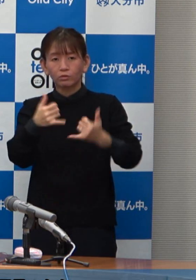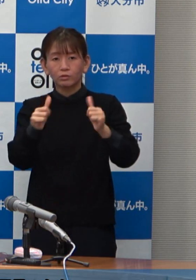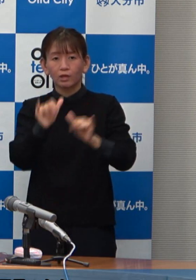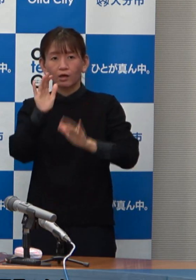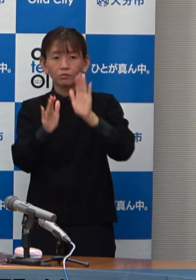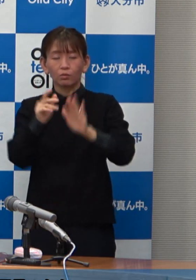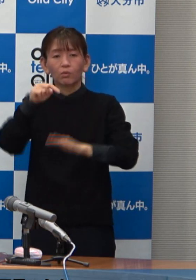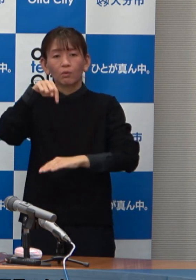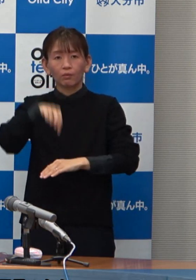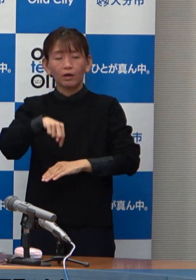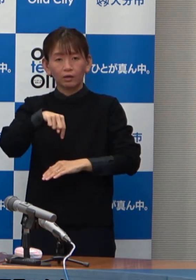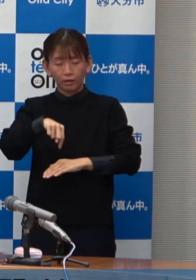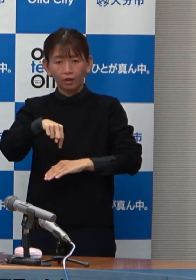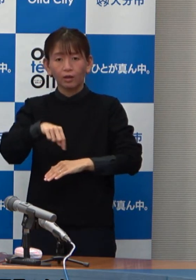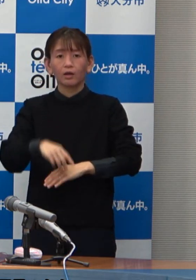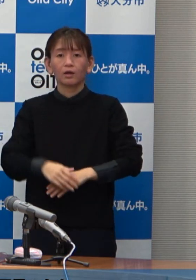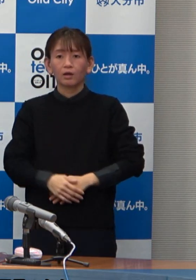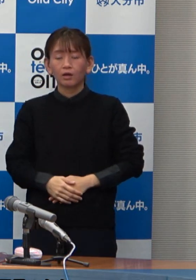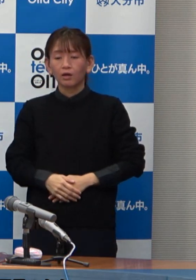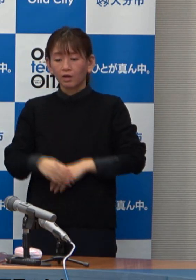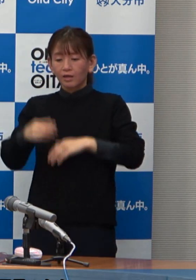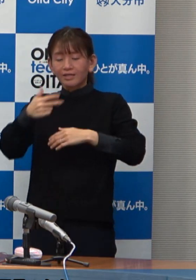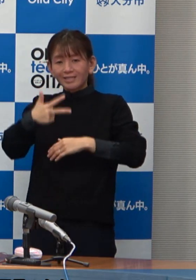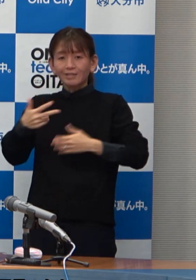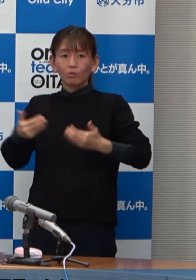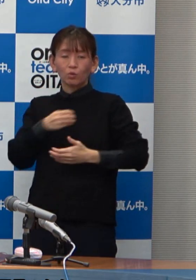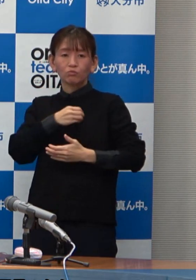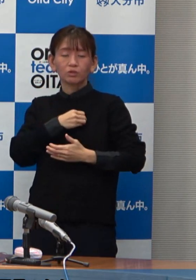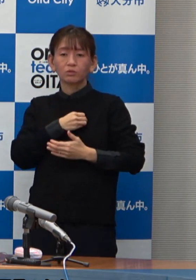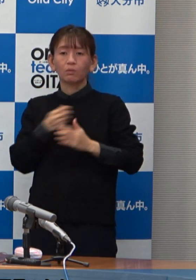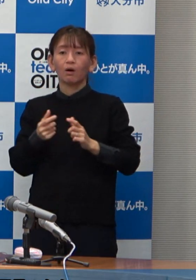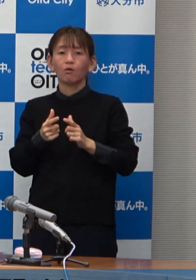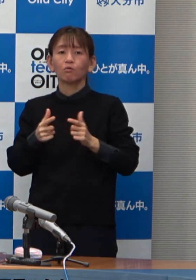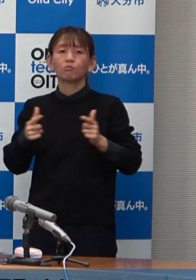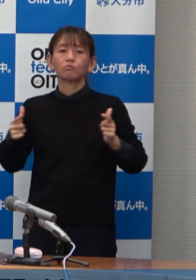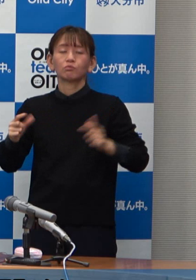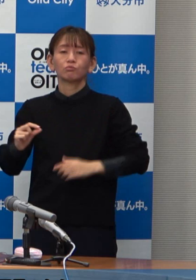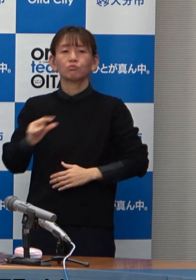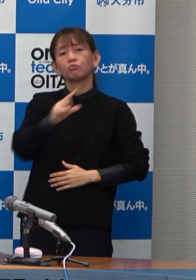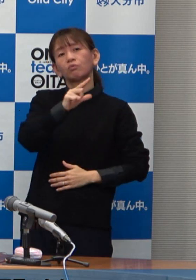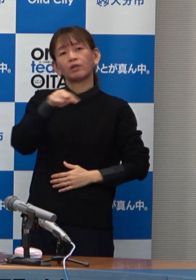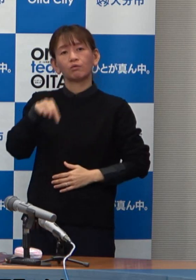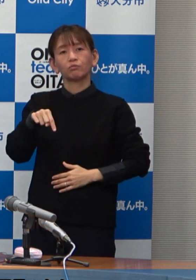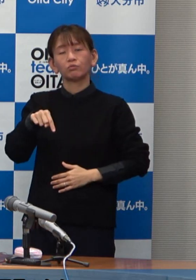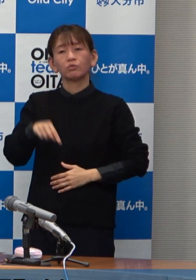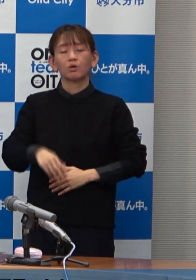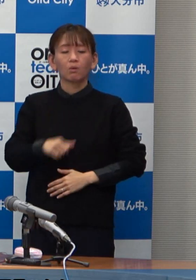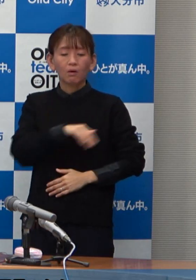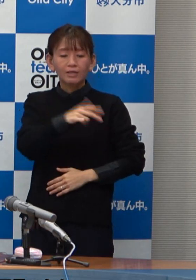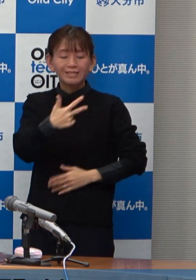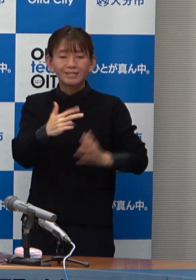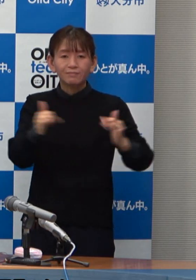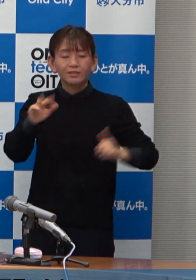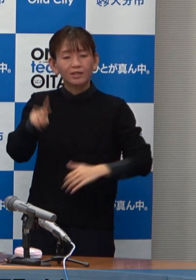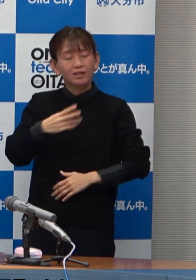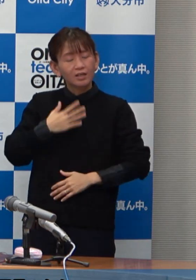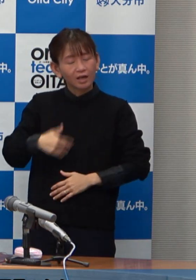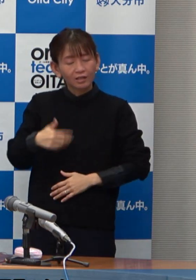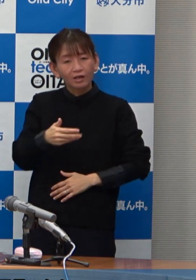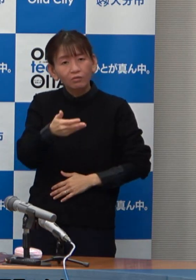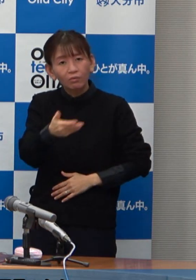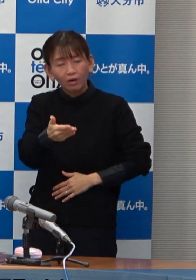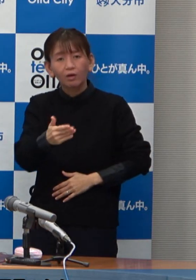ずっと増えているということが果たして皆さんに理解されるだろうかっていう根本的な疑問のスタートは